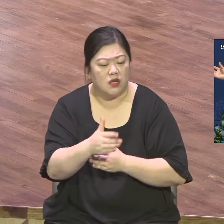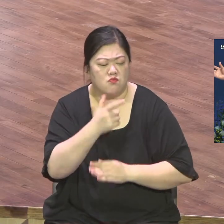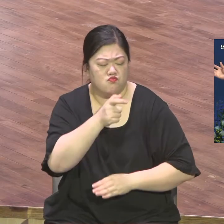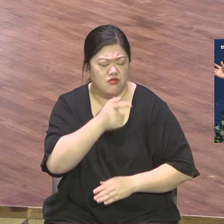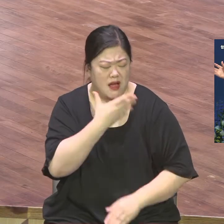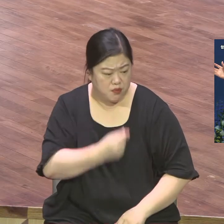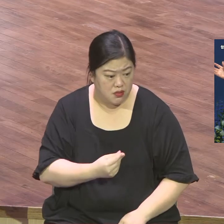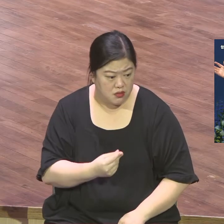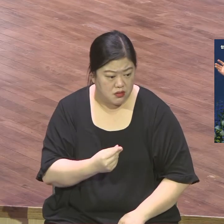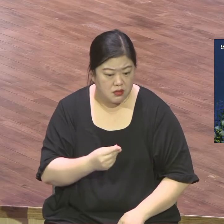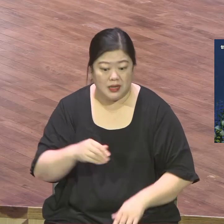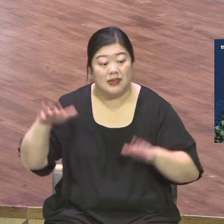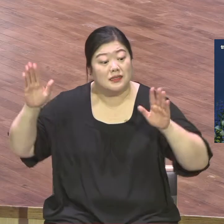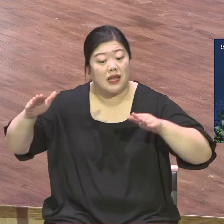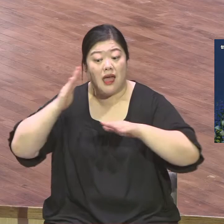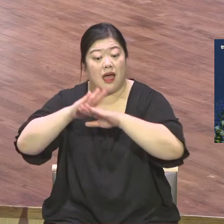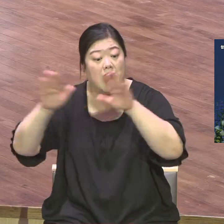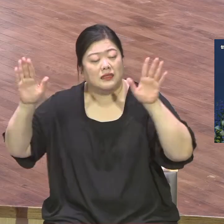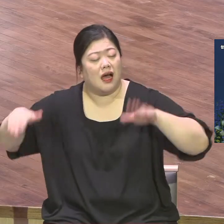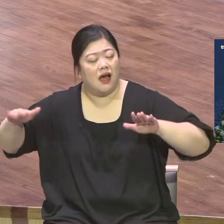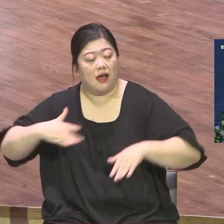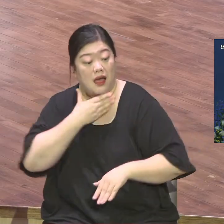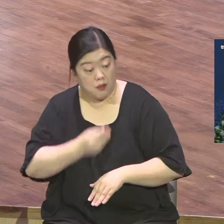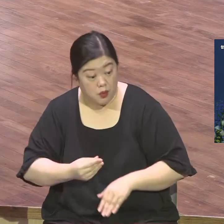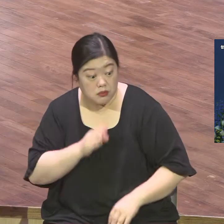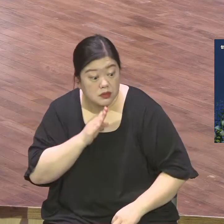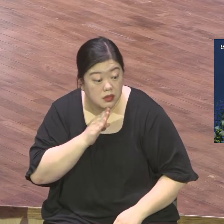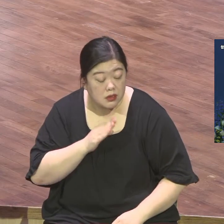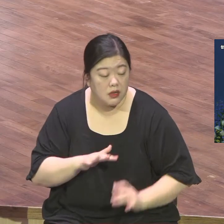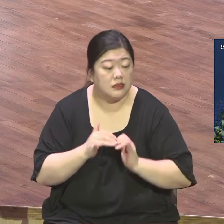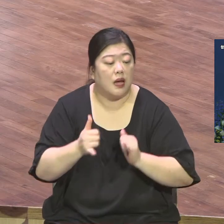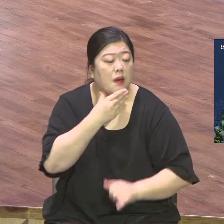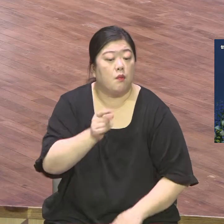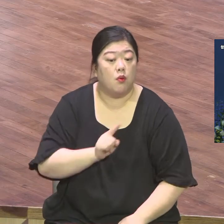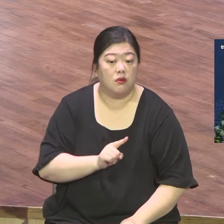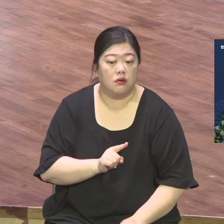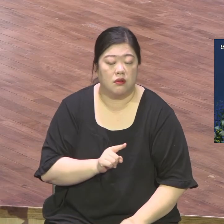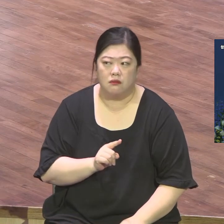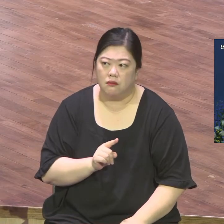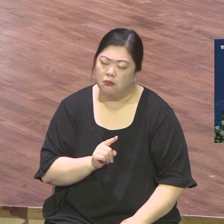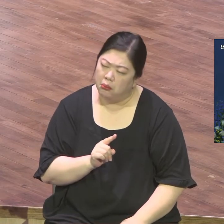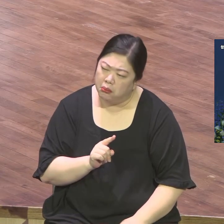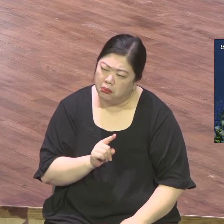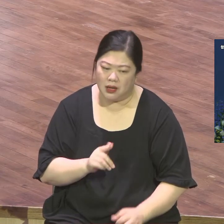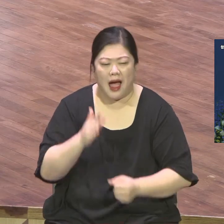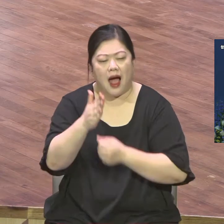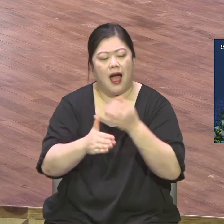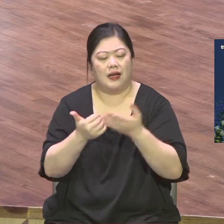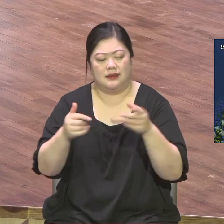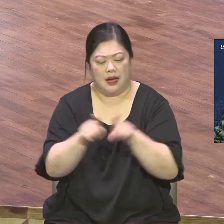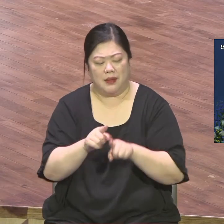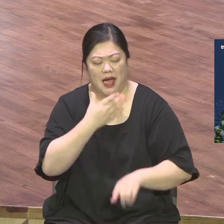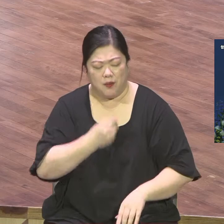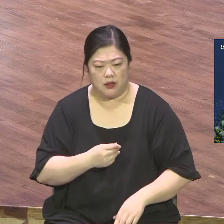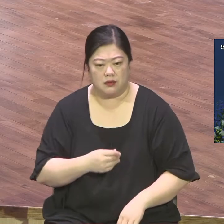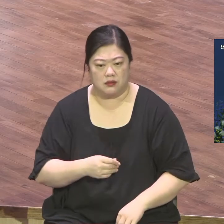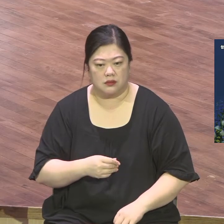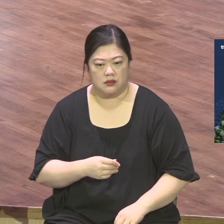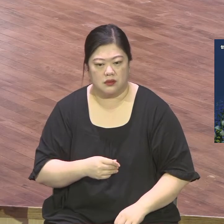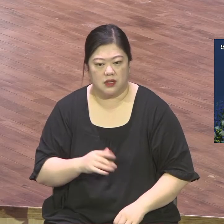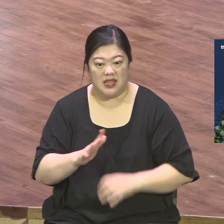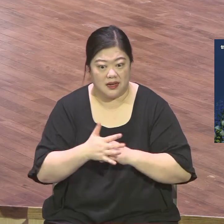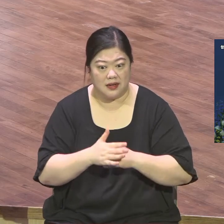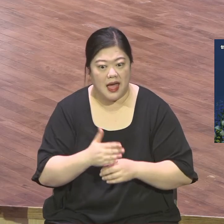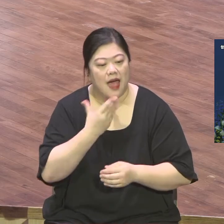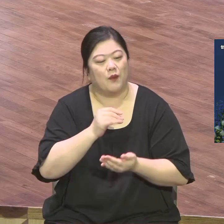날아가는 새가 하늘을 날아 행복하듯이 사람은 하나님과 함께 살아야 행복해요. 막 직선적으로 막